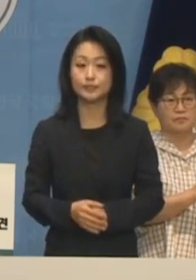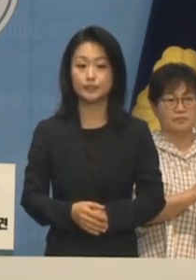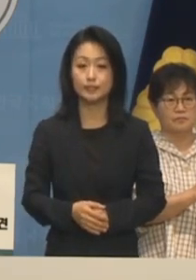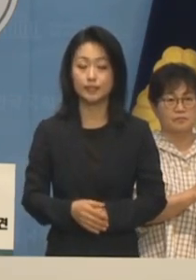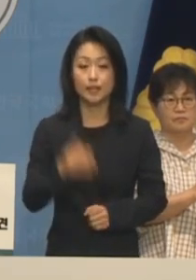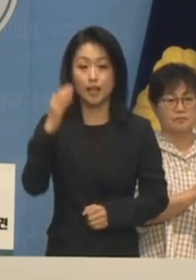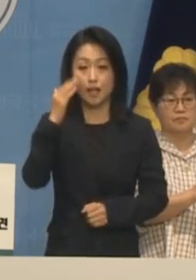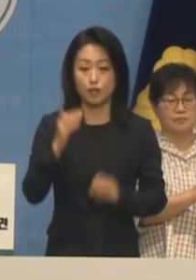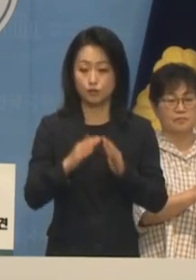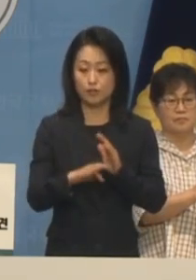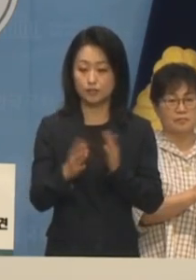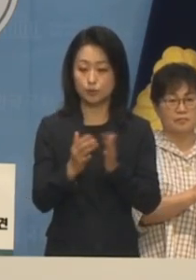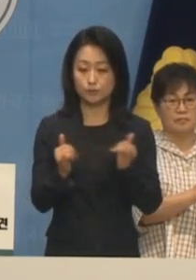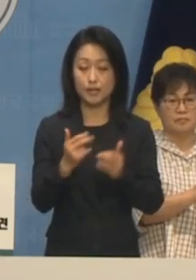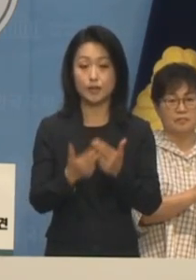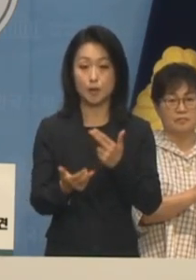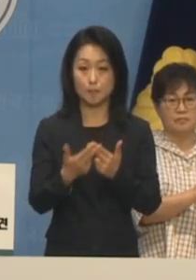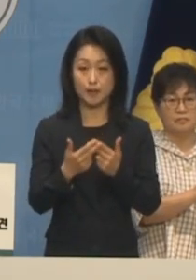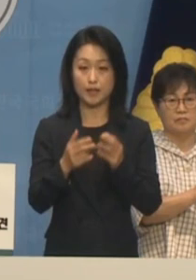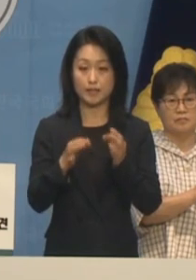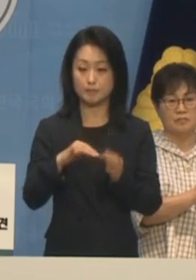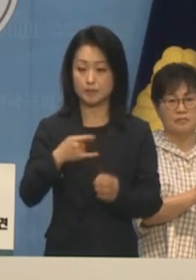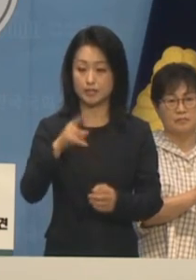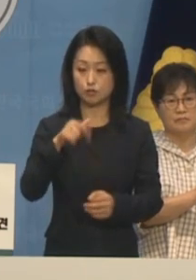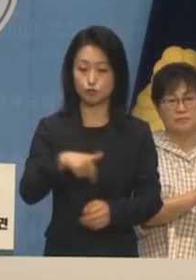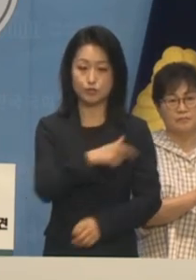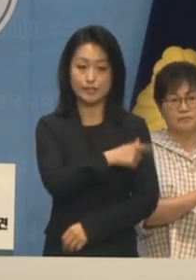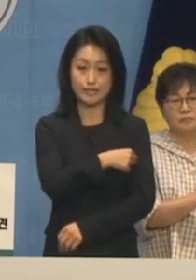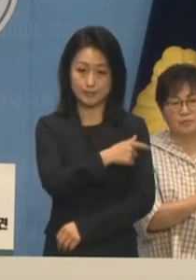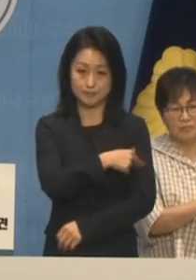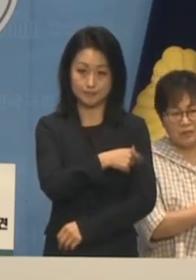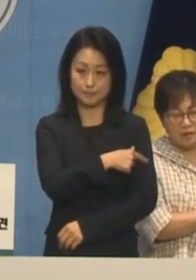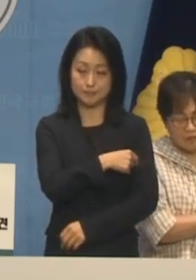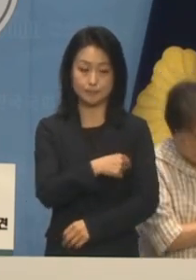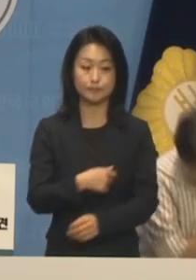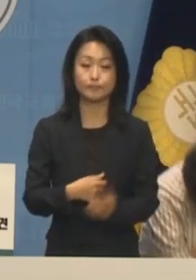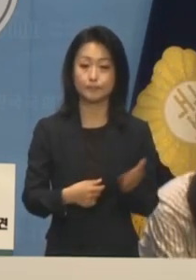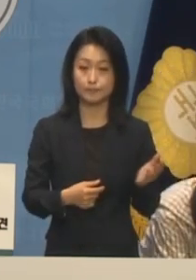그리고 한국가사노동자협회 김희숙 이사님 오셨습니다.